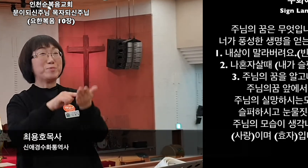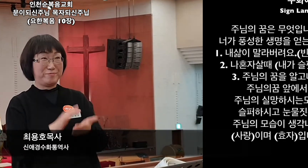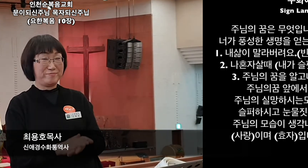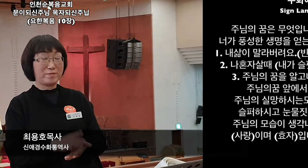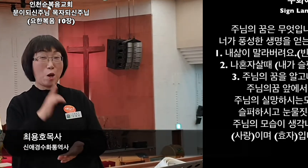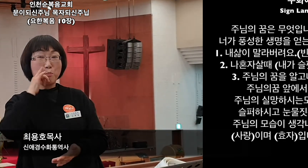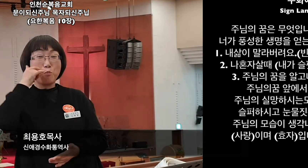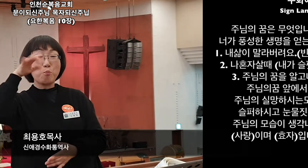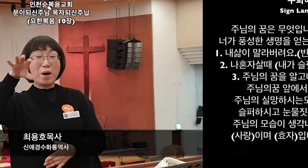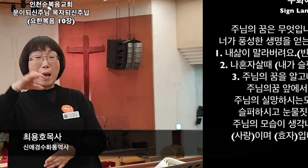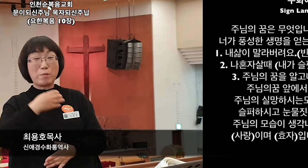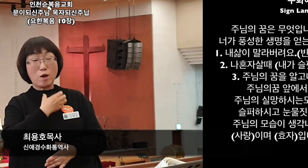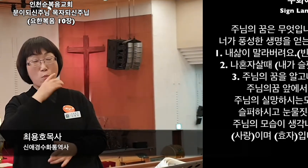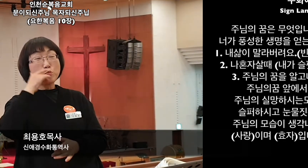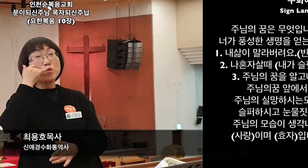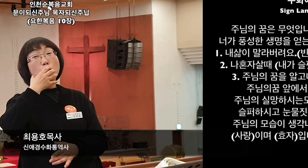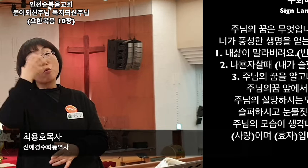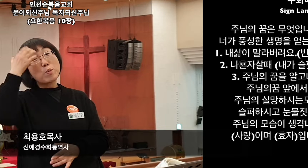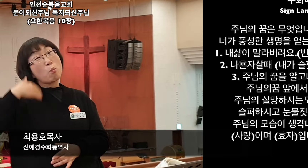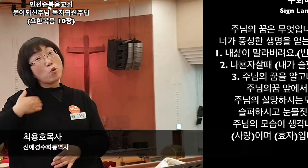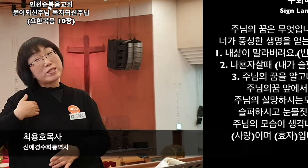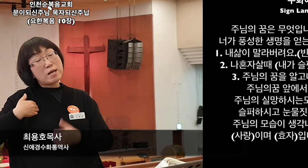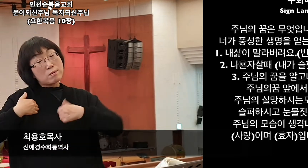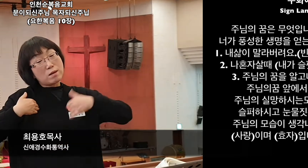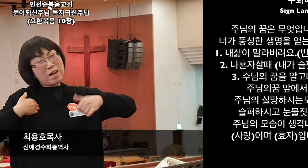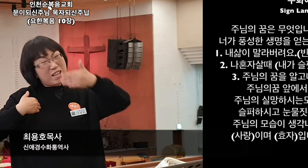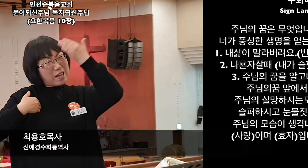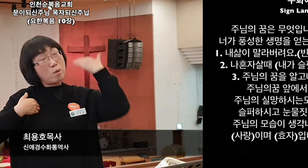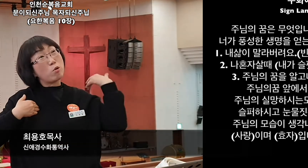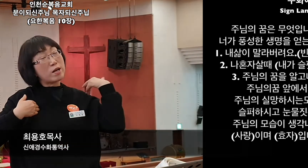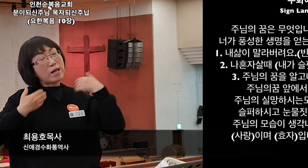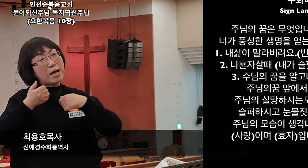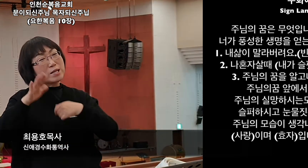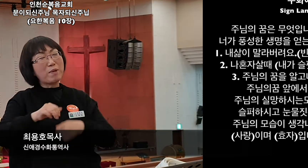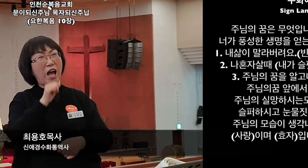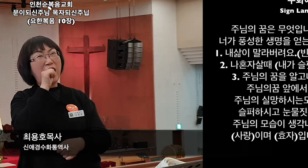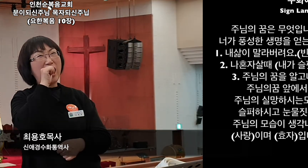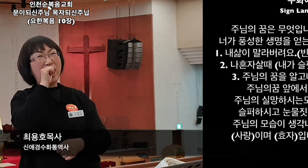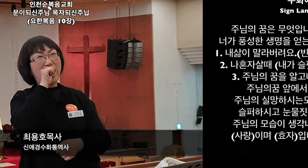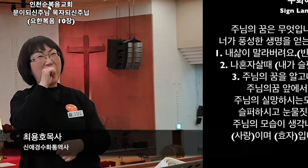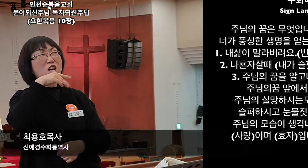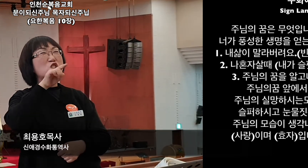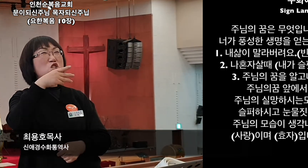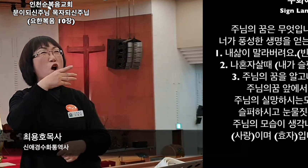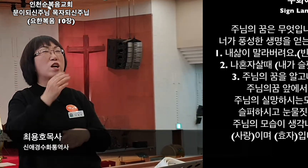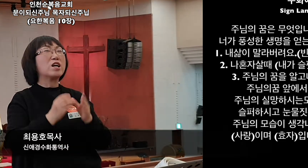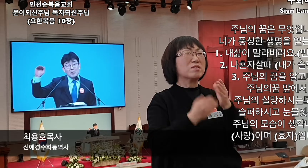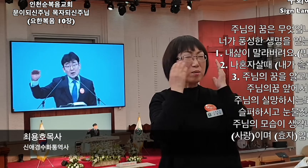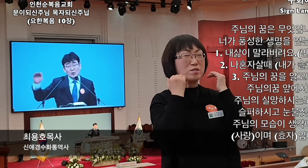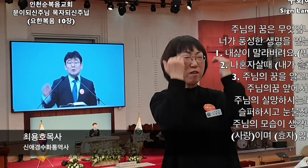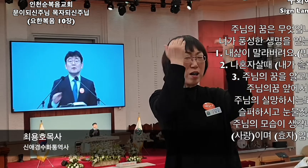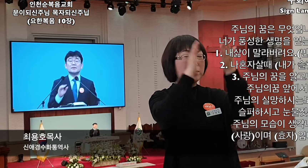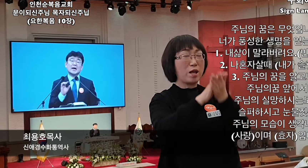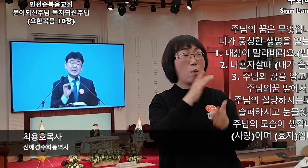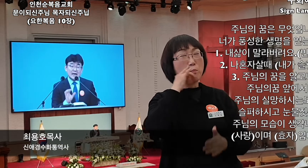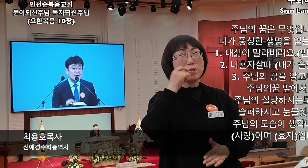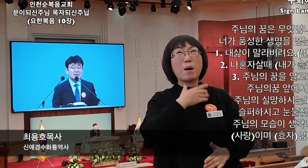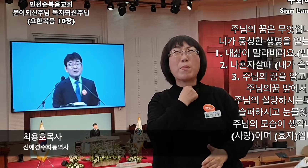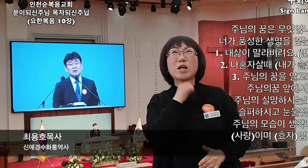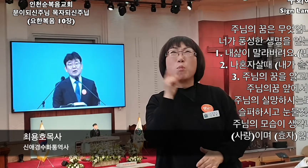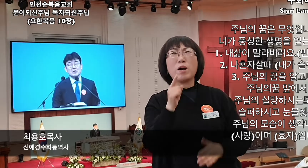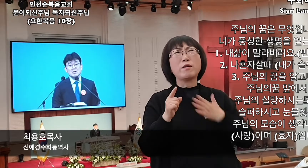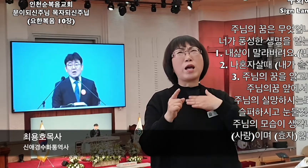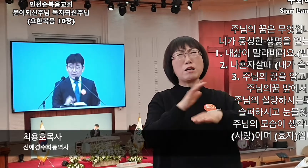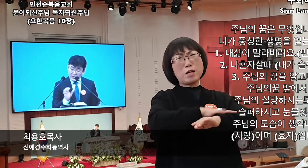그래요. 부모님의 꿈이 뭔지 자녀들이 예전엔 몰랐어요. 하지만 철이 들면서 압니다. 우리 부모님 바라는 거 정말로 내가 잘